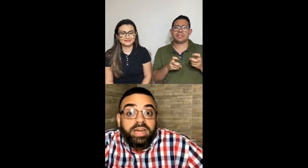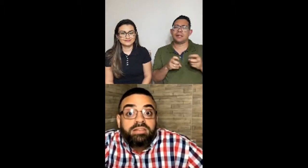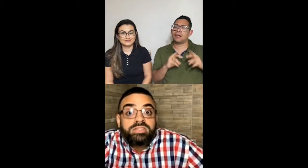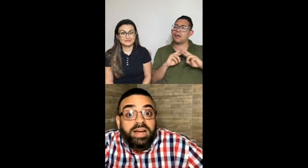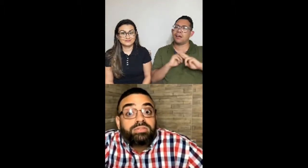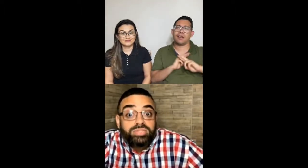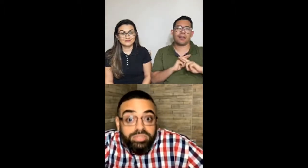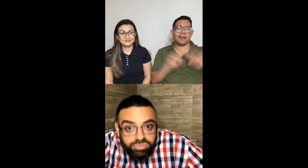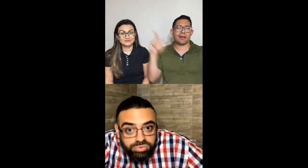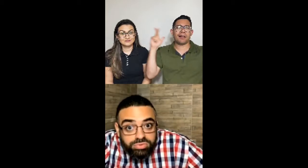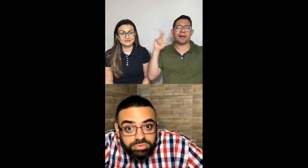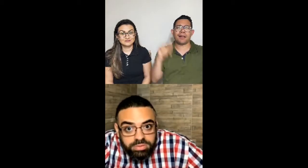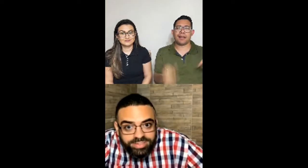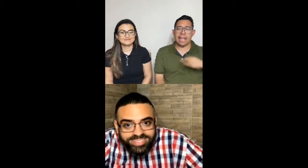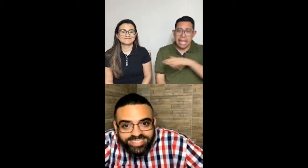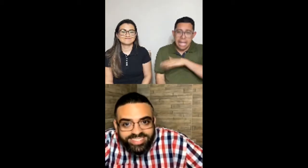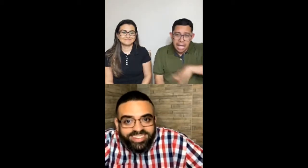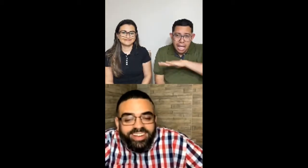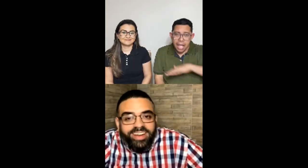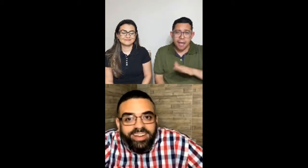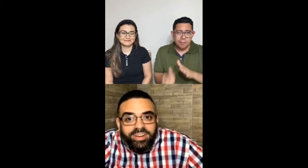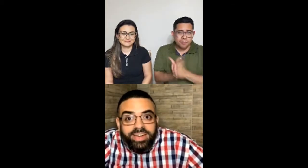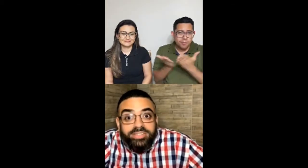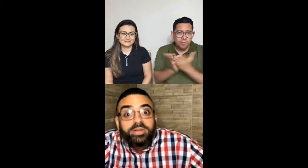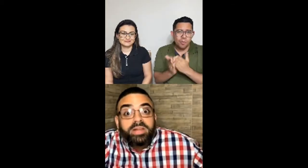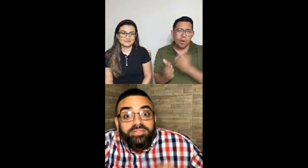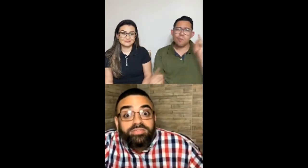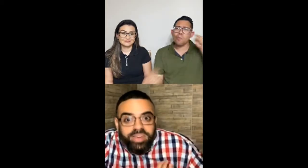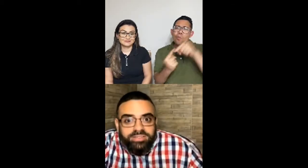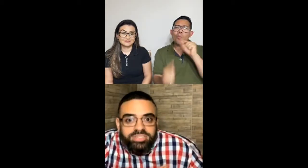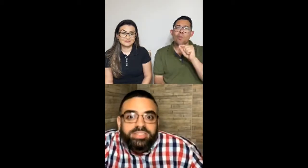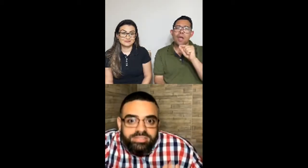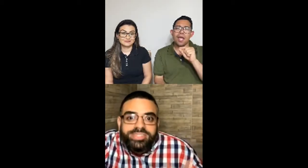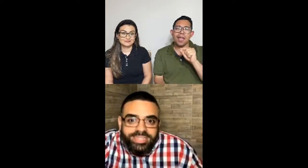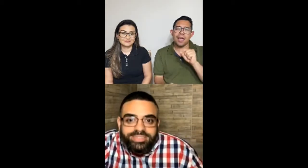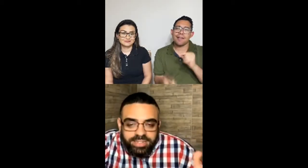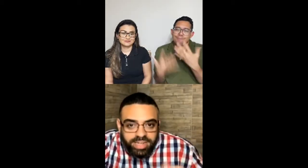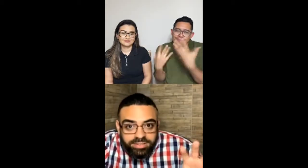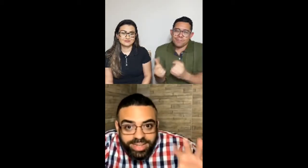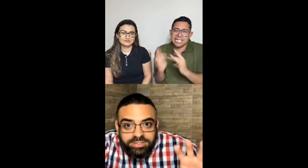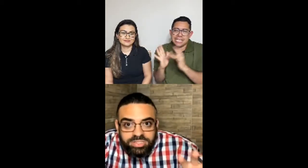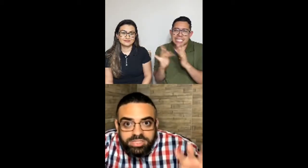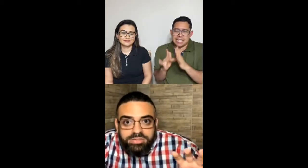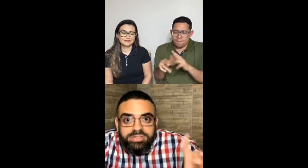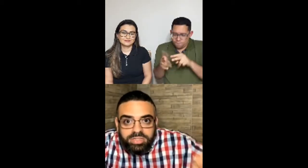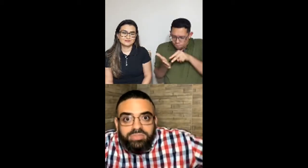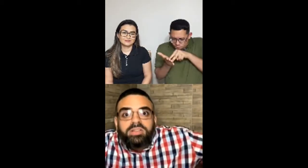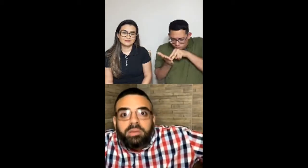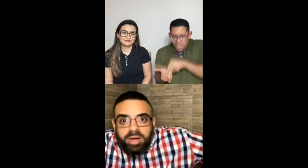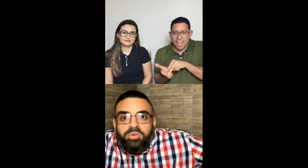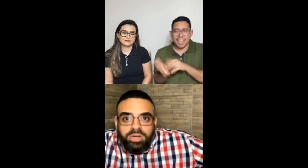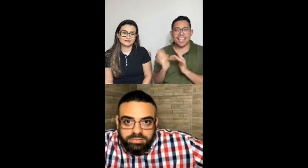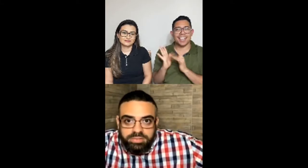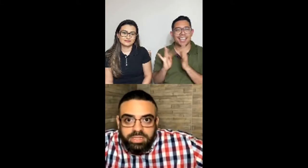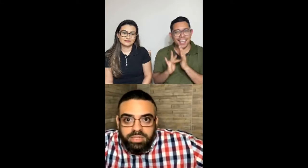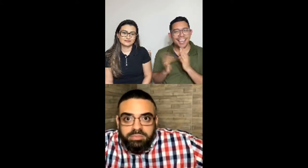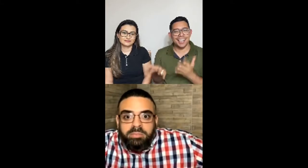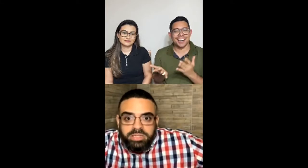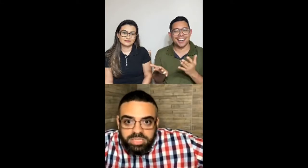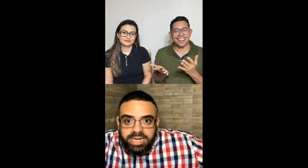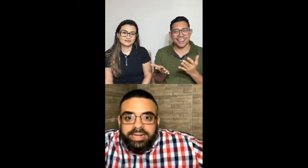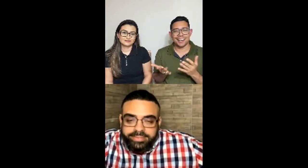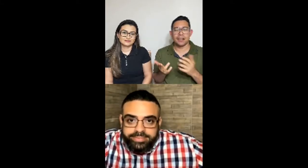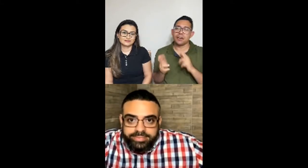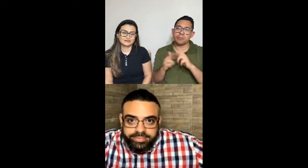não era nada disso. A ênfase era, eu quero estar com Jesus. Eu quero sobreviver